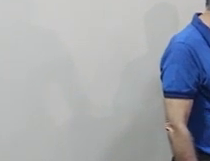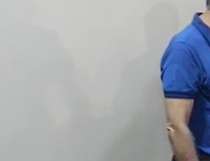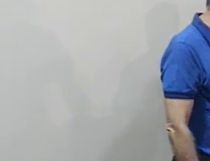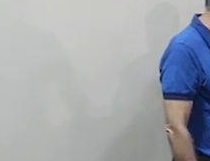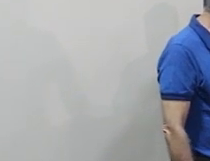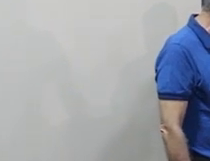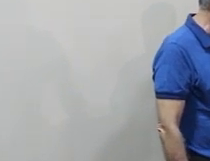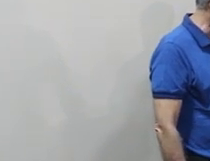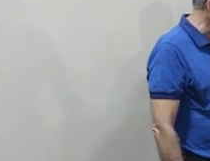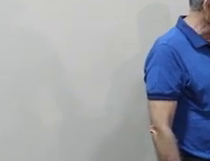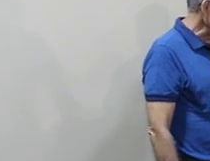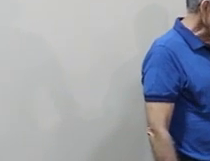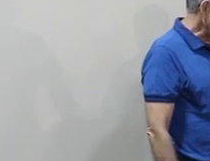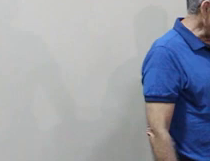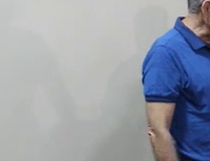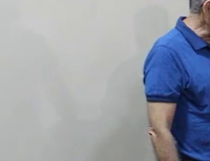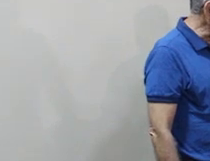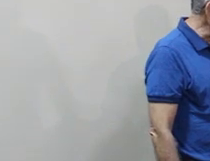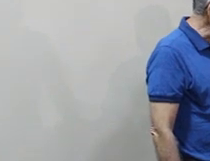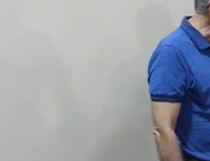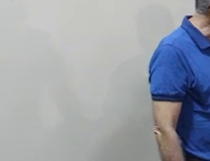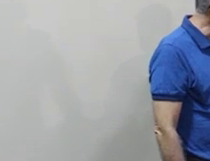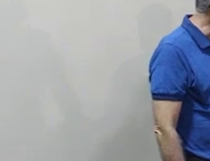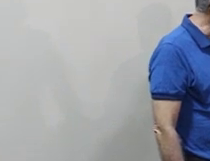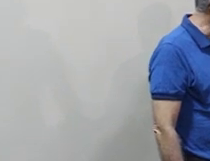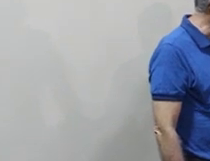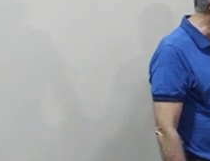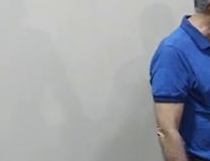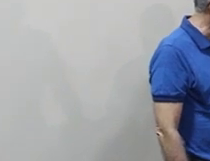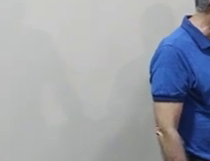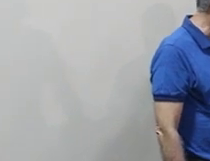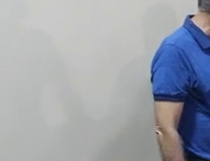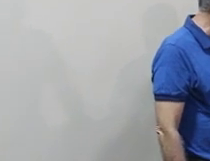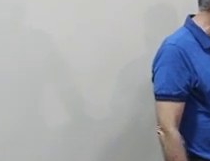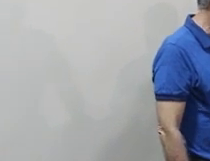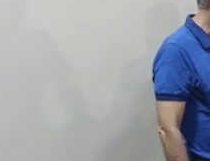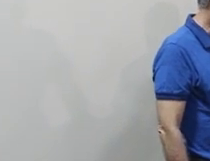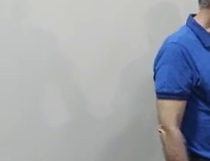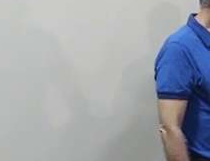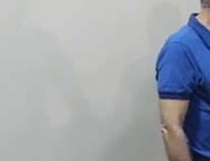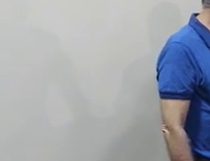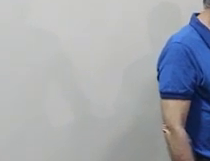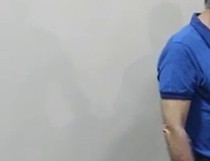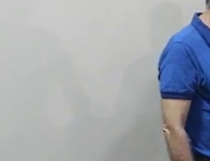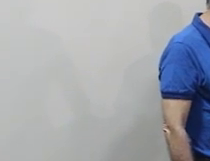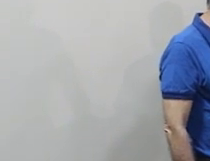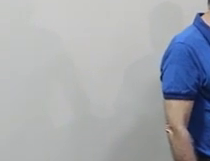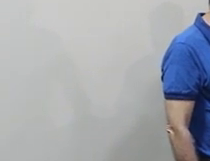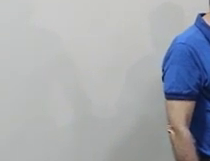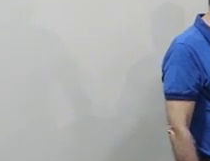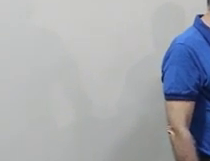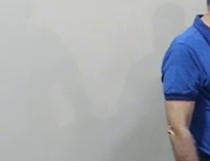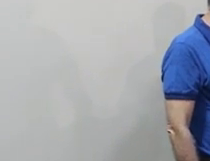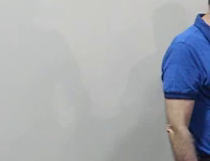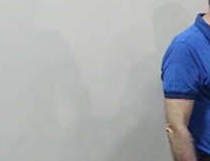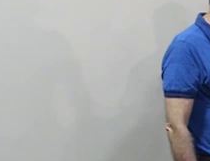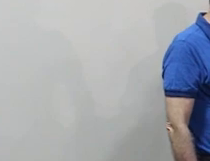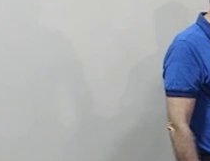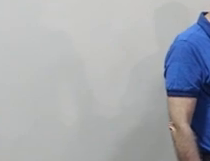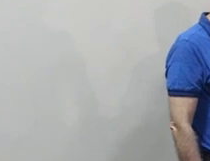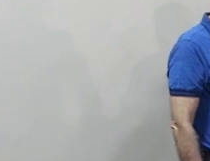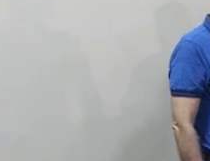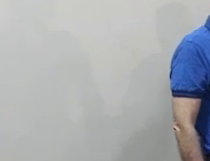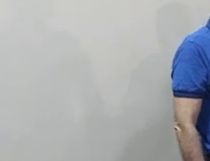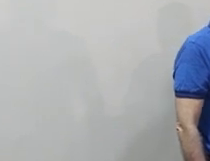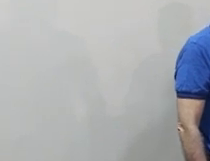em turismo de formação, com especialização em direito ambiental, literatura e cultura